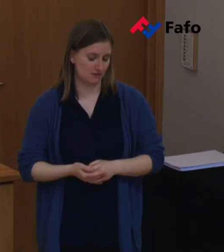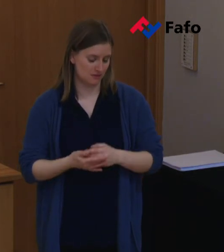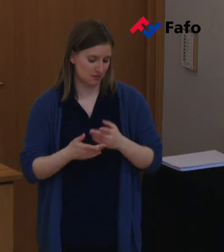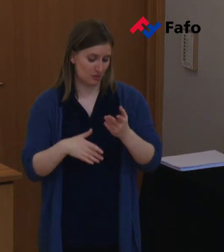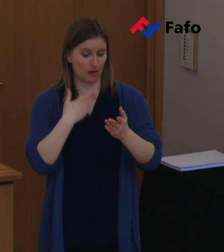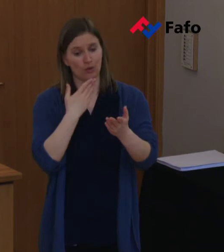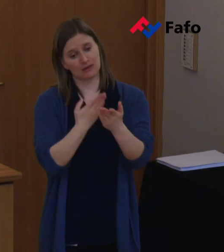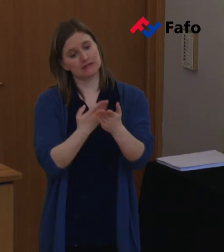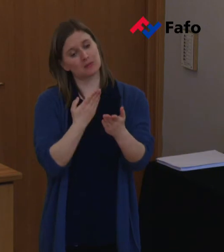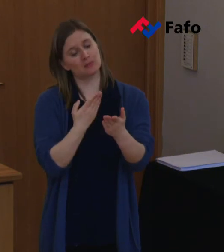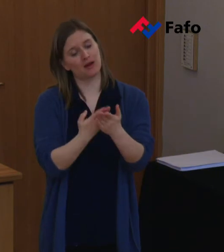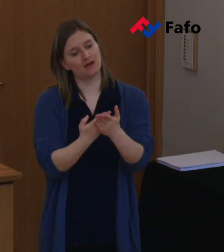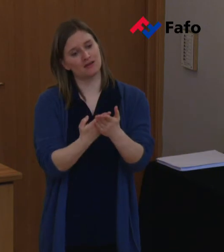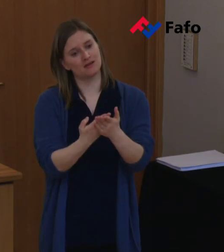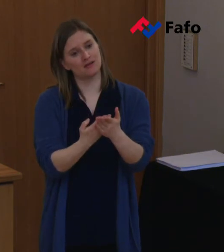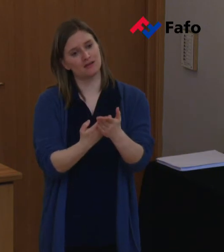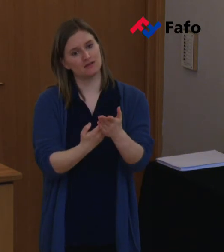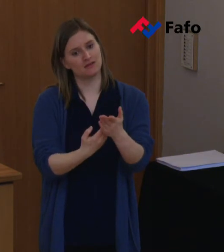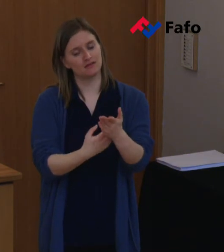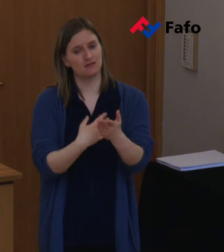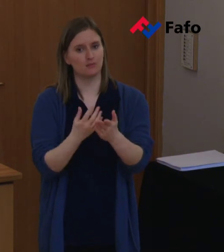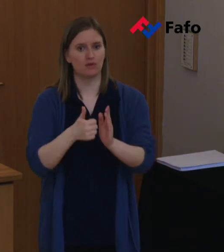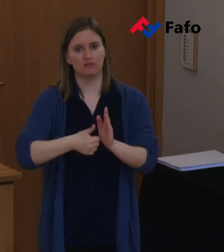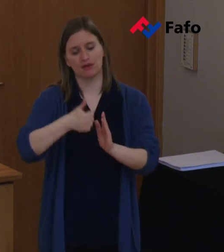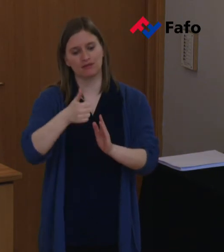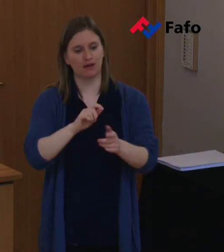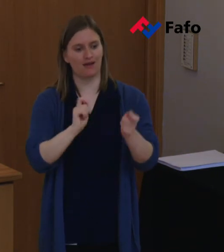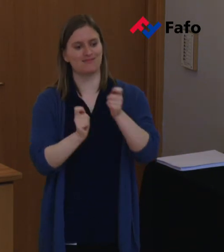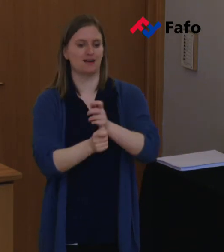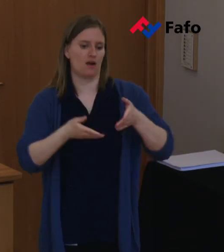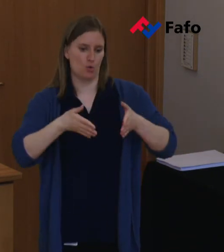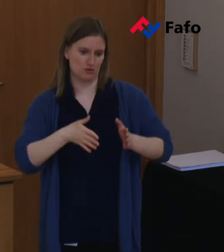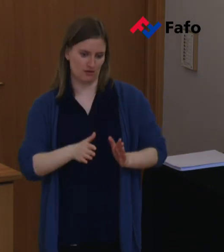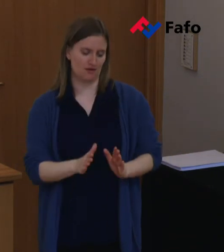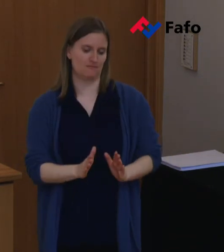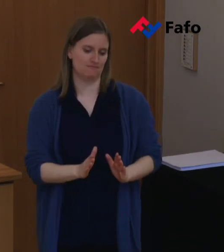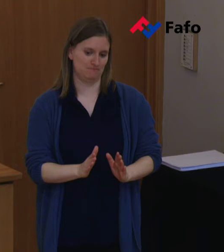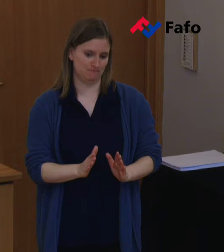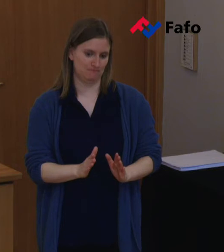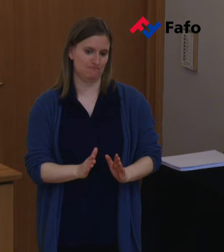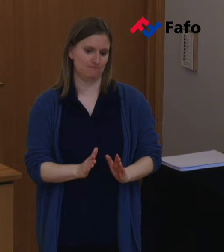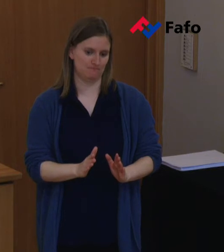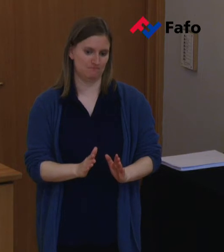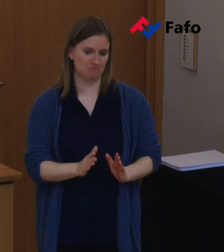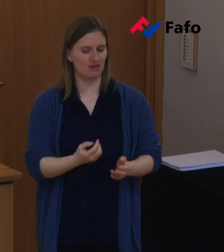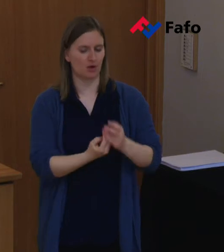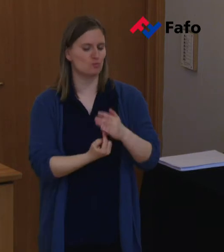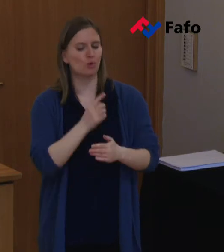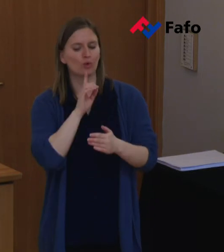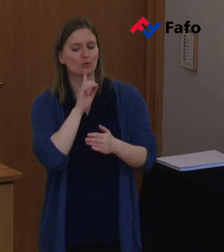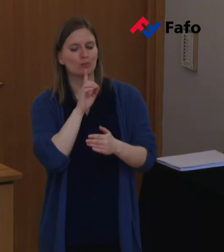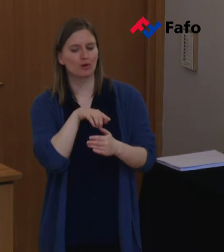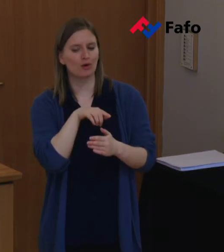godt eksempel på en viktig endring av holdninger. Og så kan man jo stille spørsmål